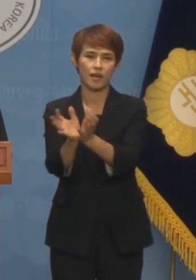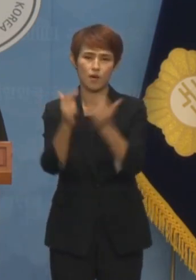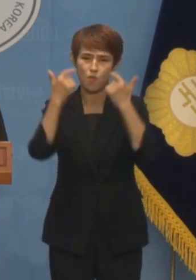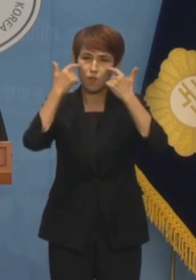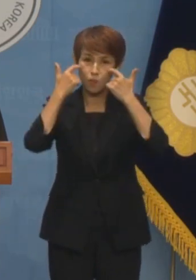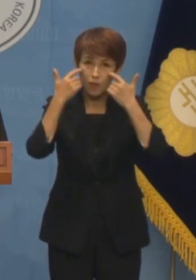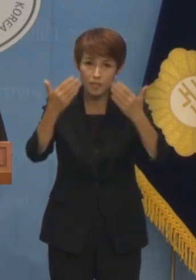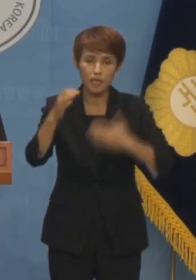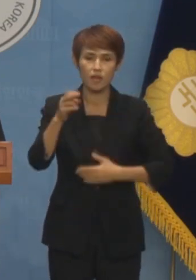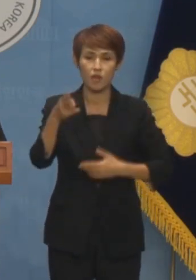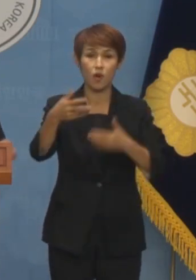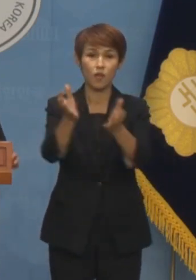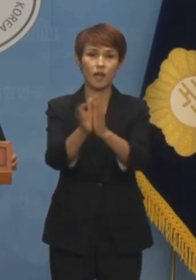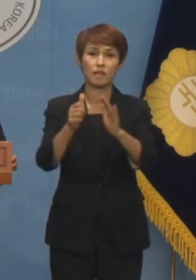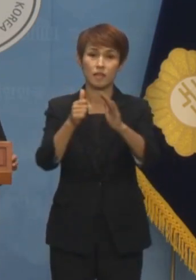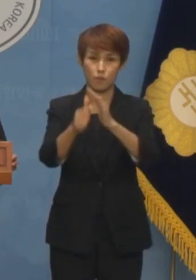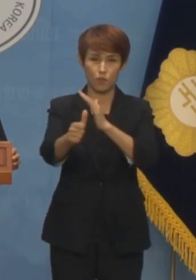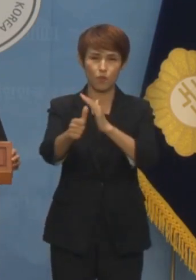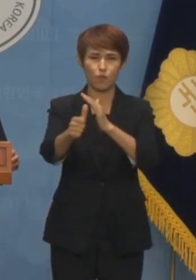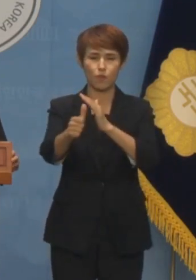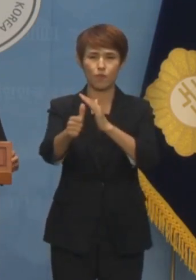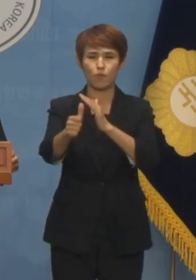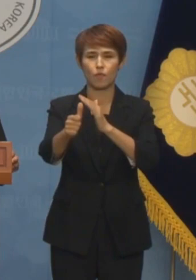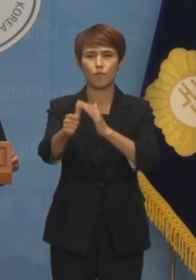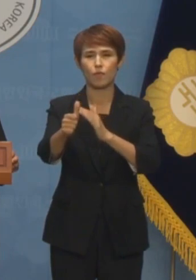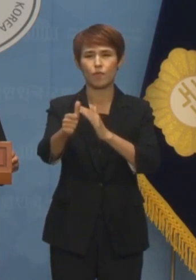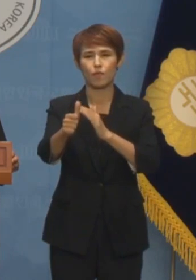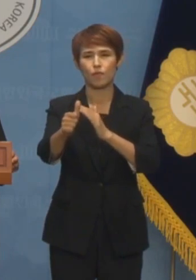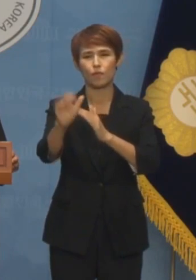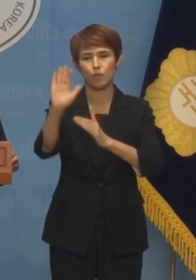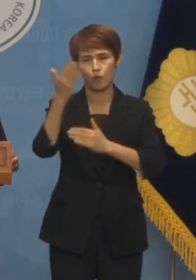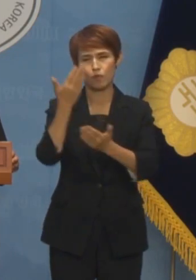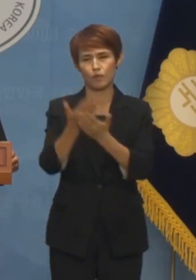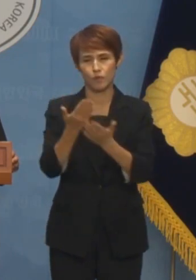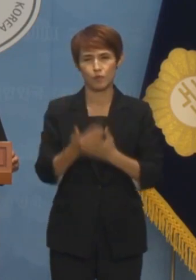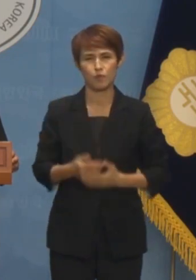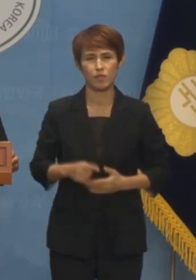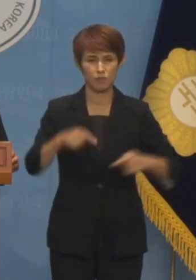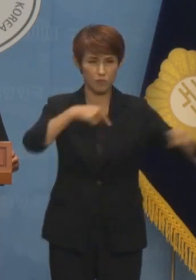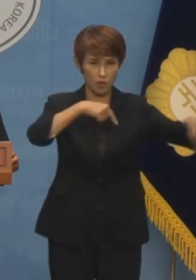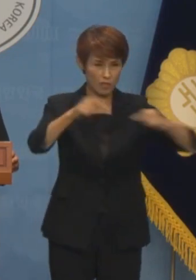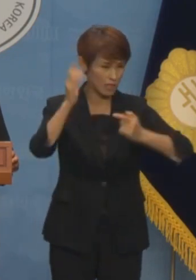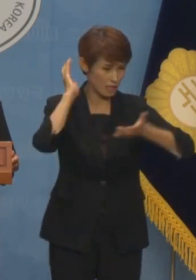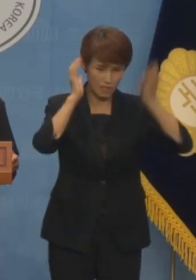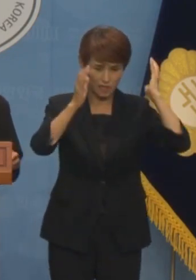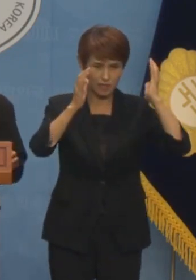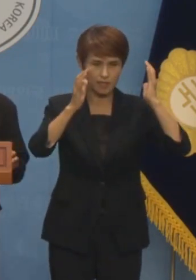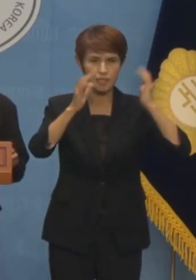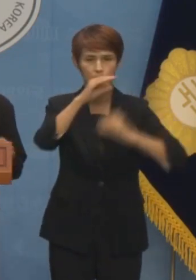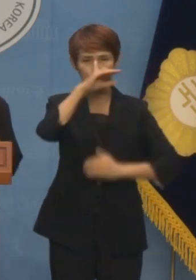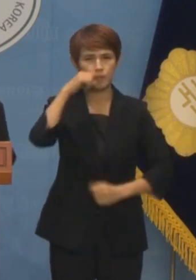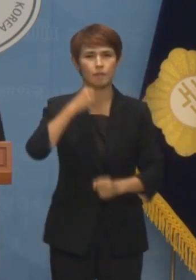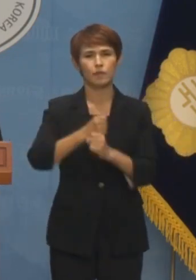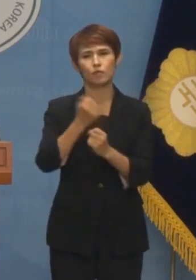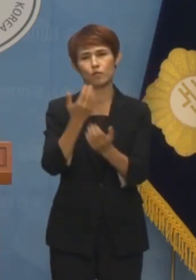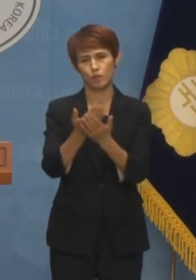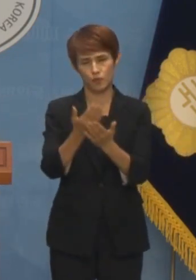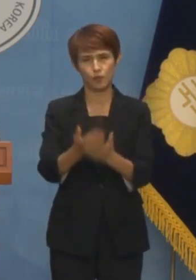확실한 여당 대표가 되시어 혼탁한 작금의 정치를 바로잡아 주실 것을